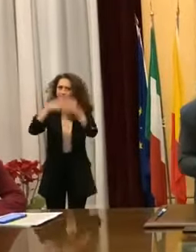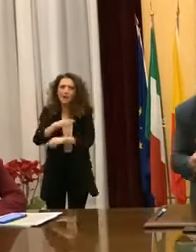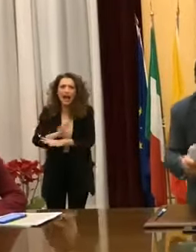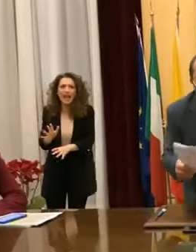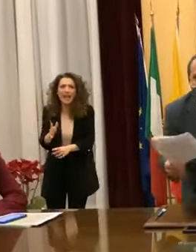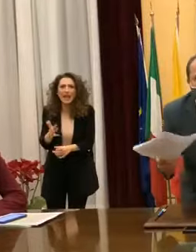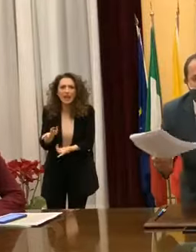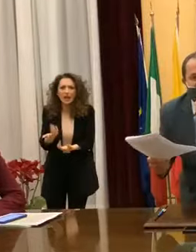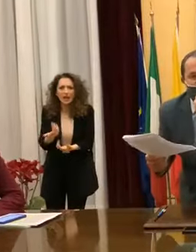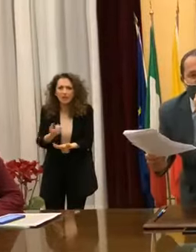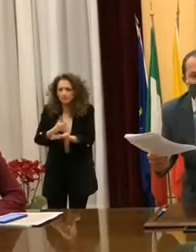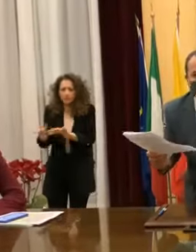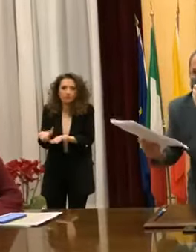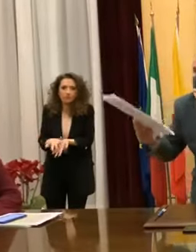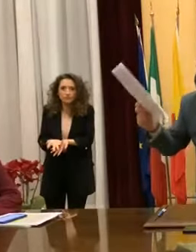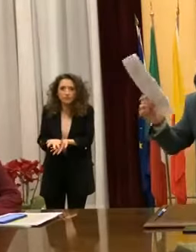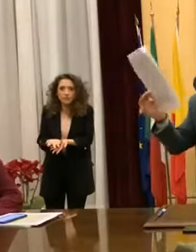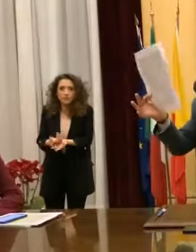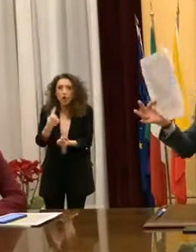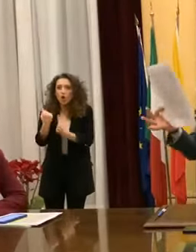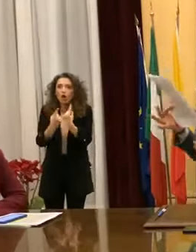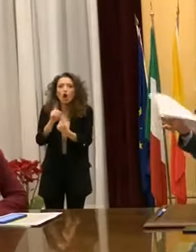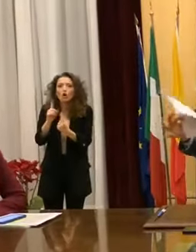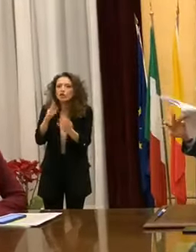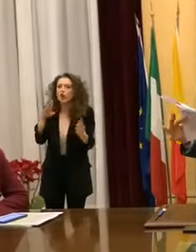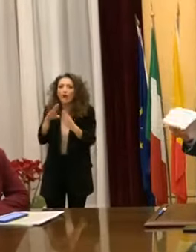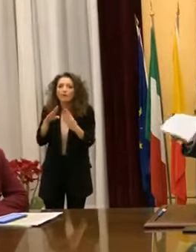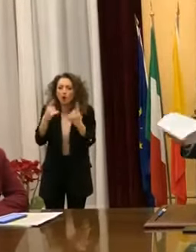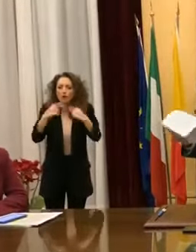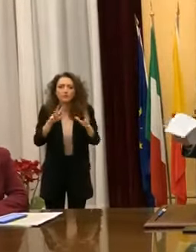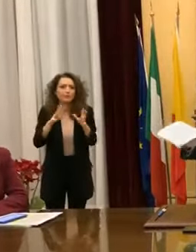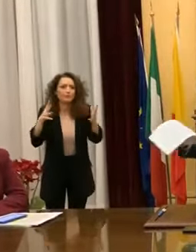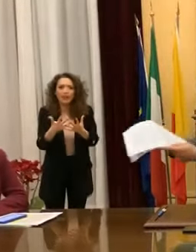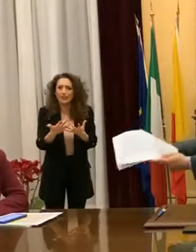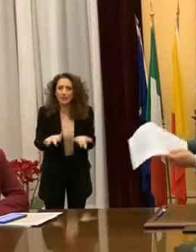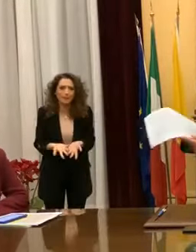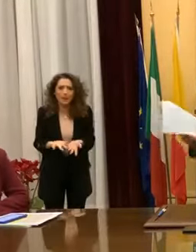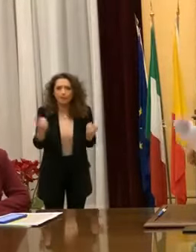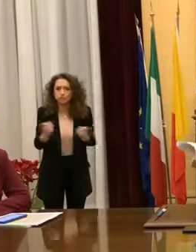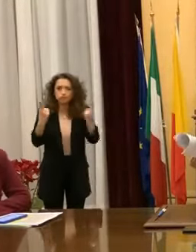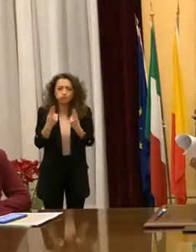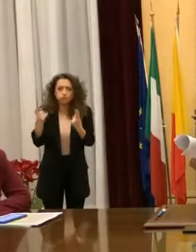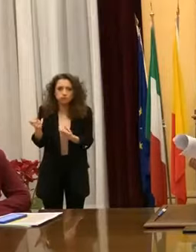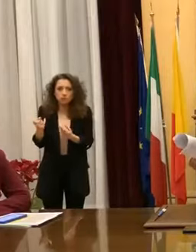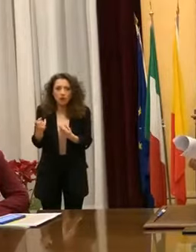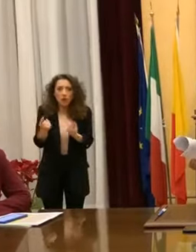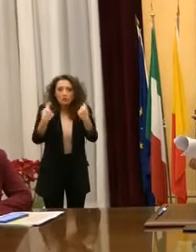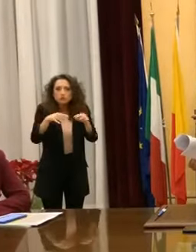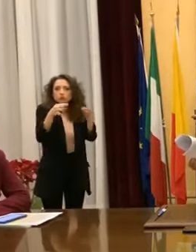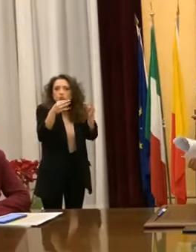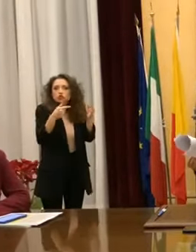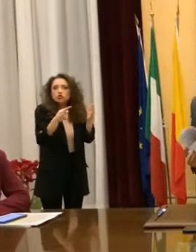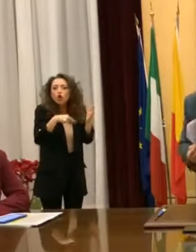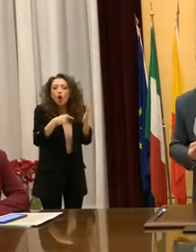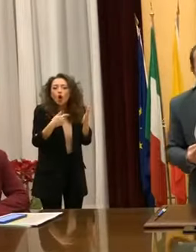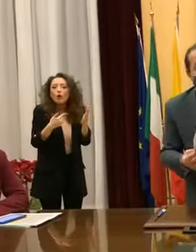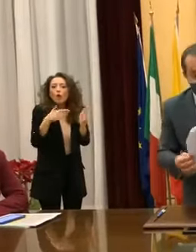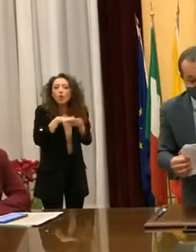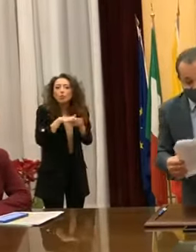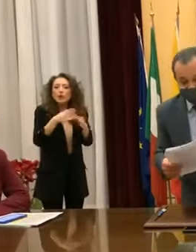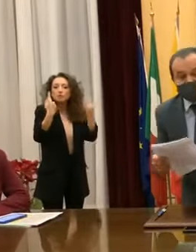in condizioni di affrontare. Ecco qual è il capo di accusa certificato che noi utilizzeremo per portare in tribunale